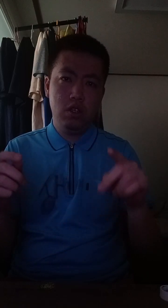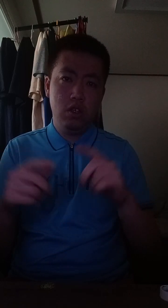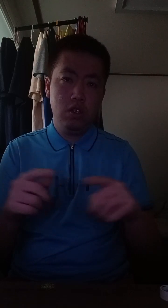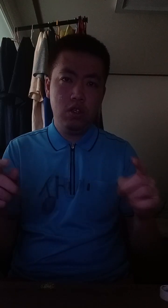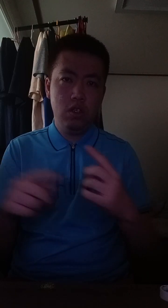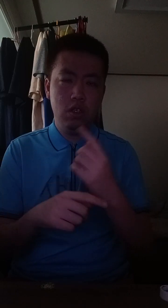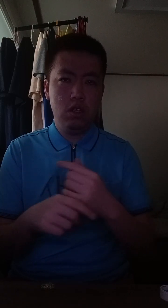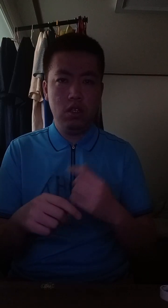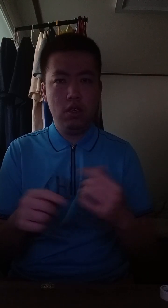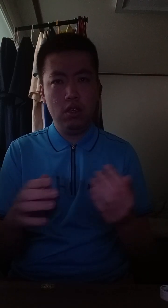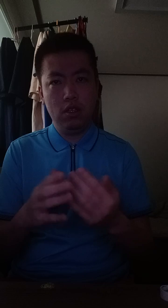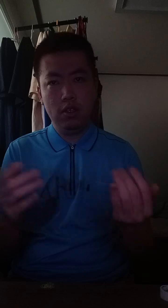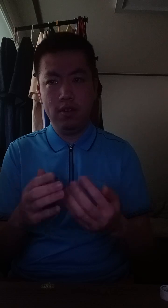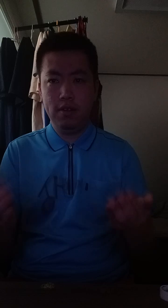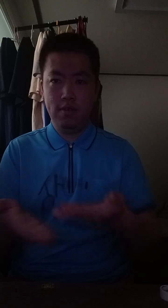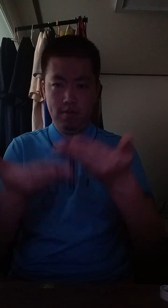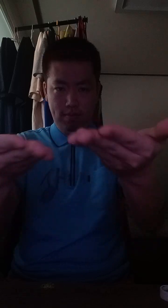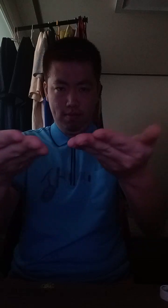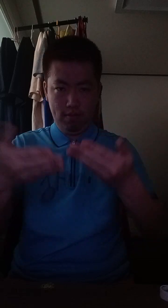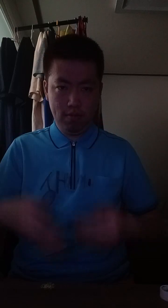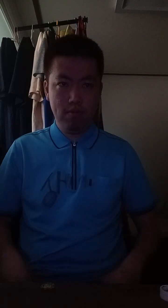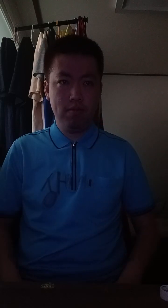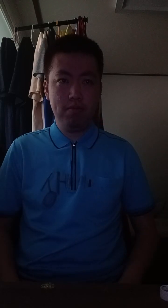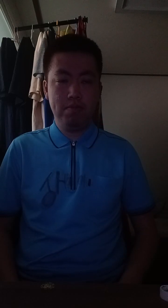못 미칩니다. 이혜주 기자입니다.